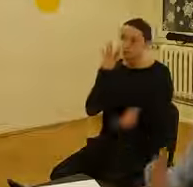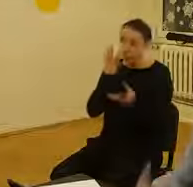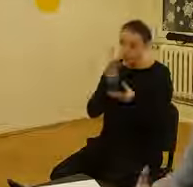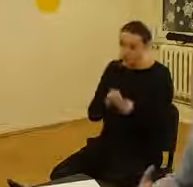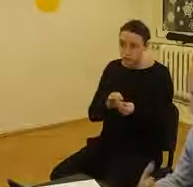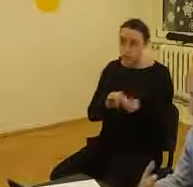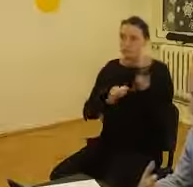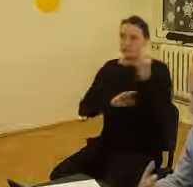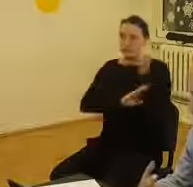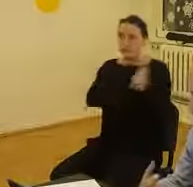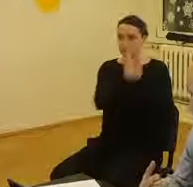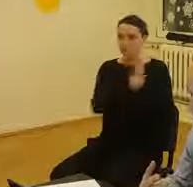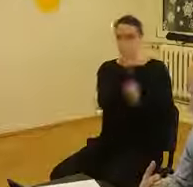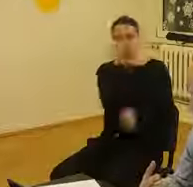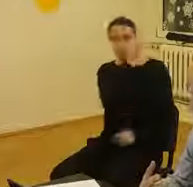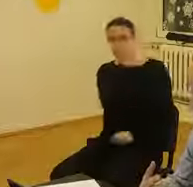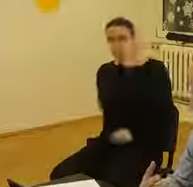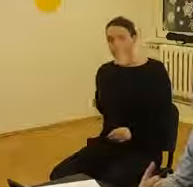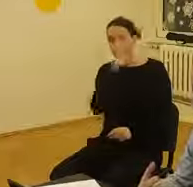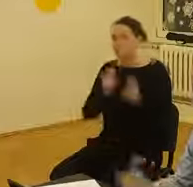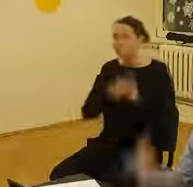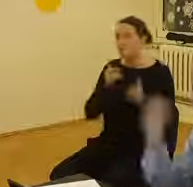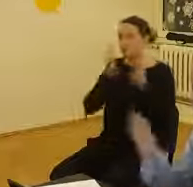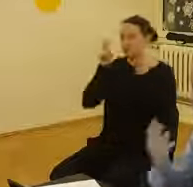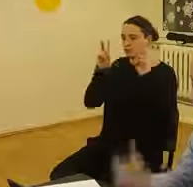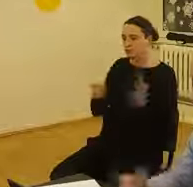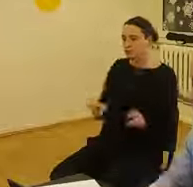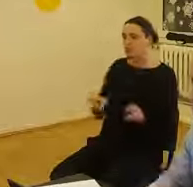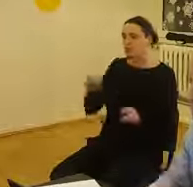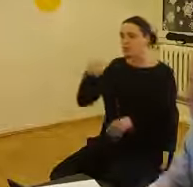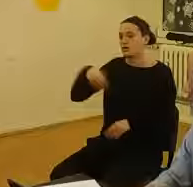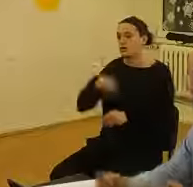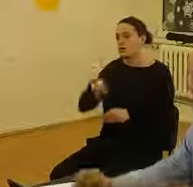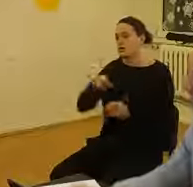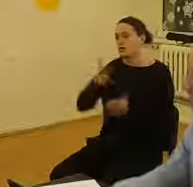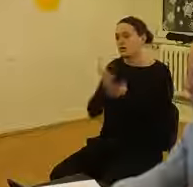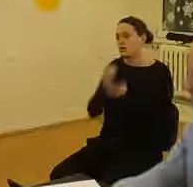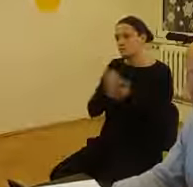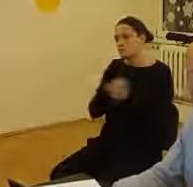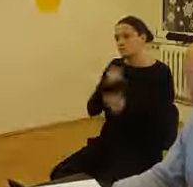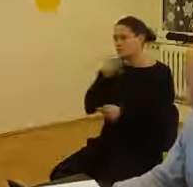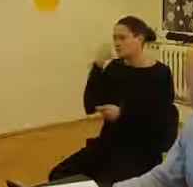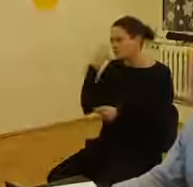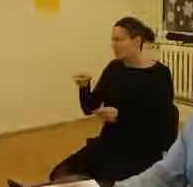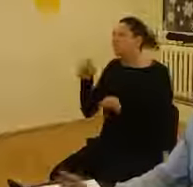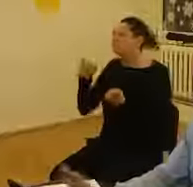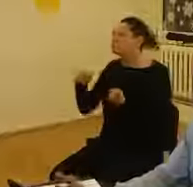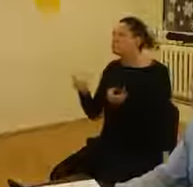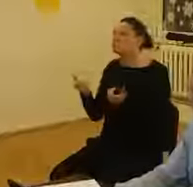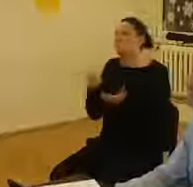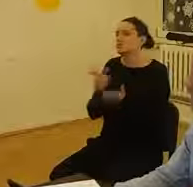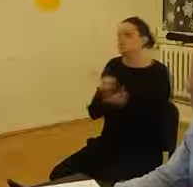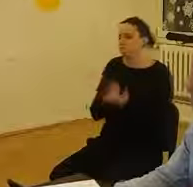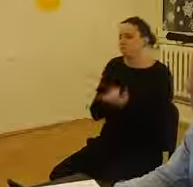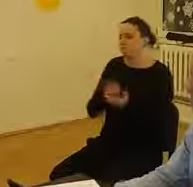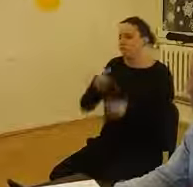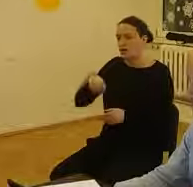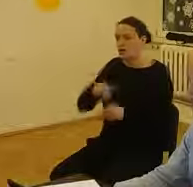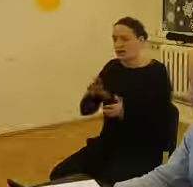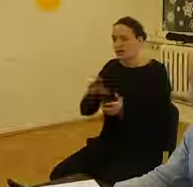na slajdach Państwu pokażę z pierwszej kadencji Rady Dzielnicy, żebyście Państwo mieli obraz, jakby czym się zajmowała Rada Dzielnicy w pierwszej